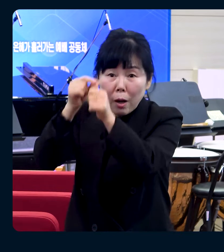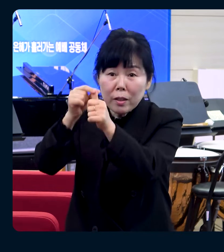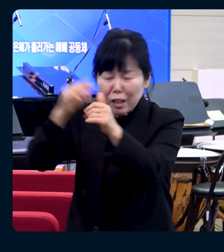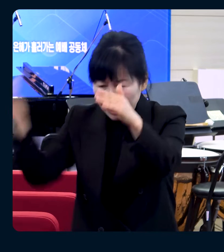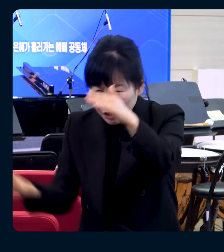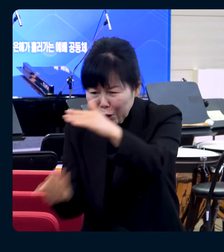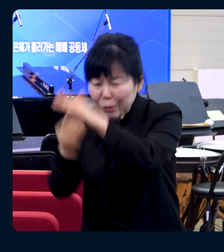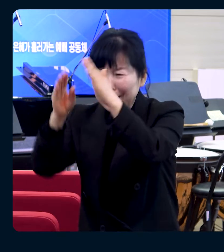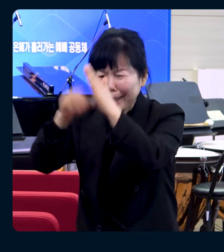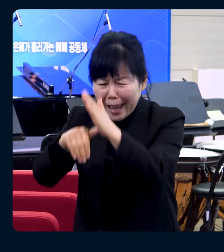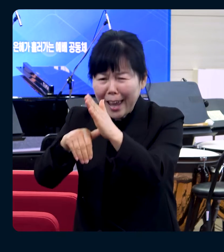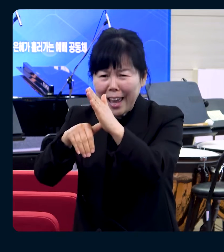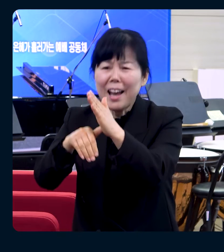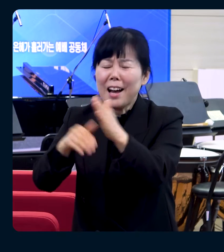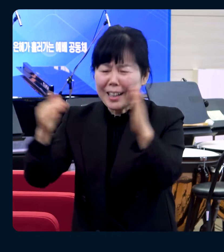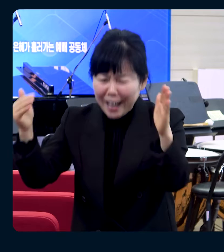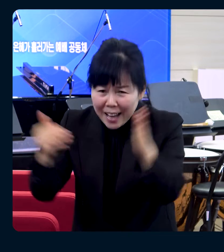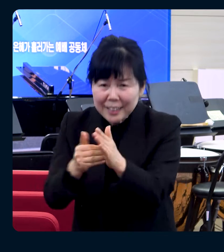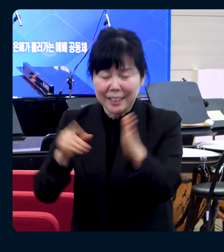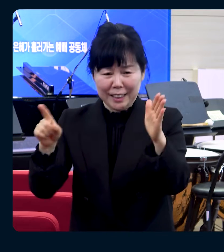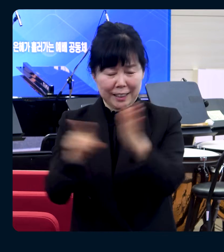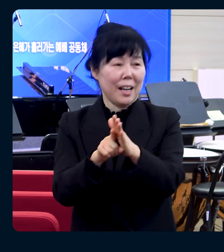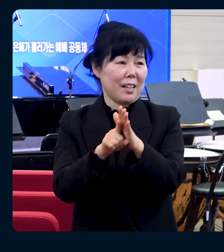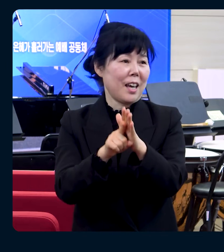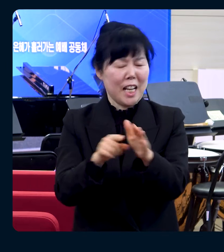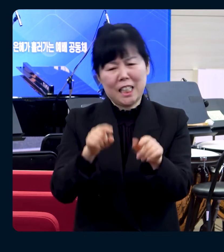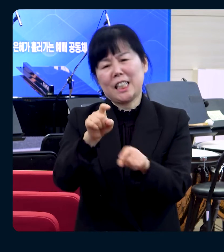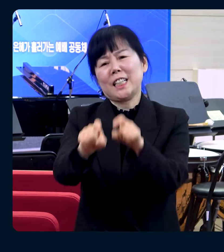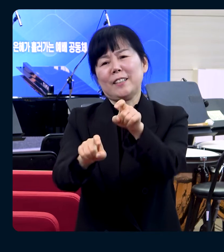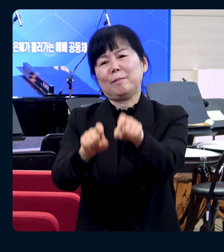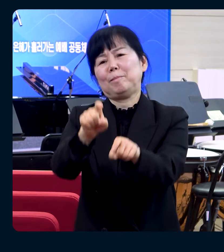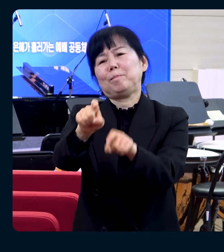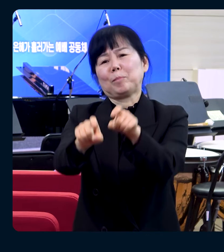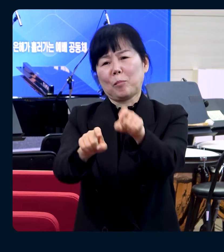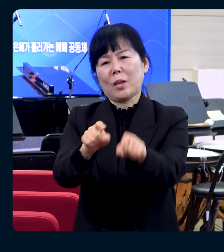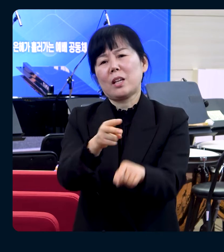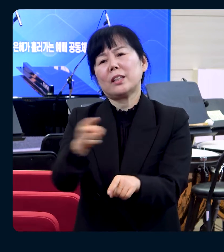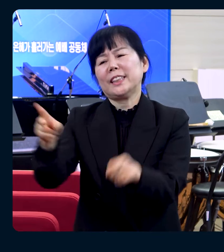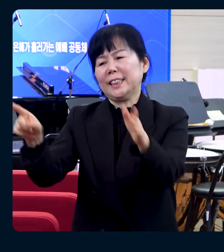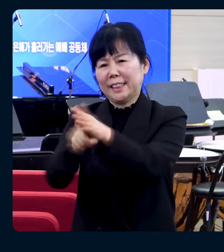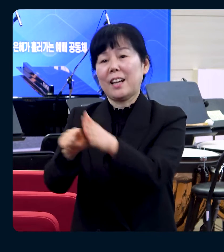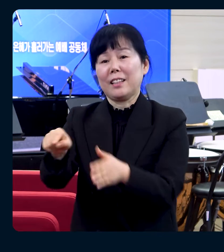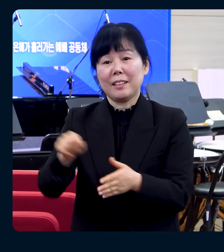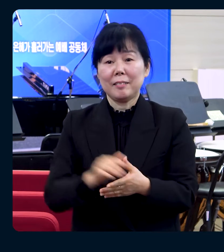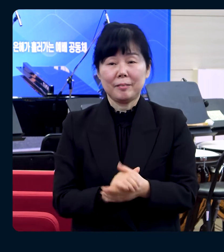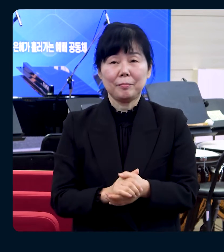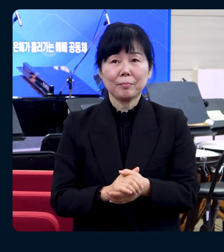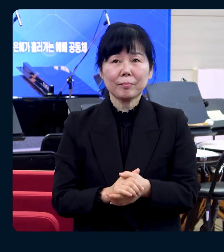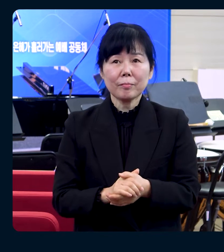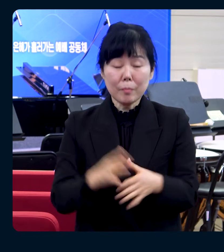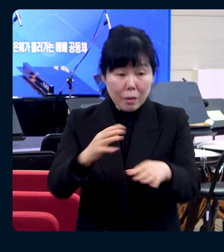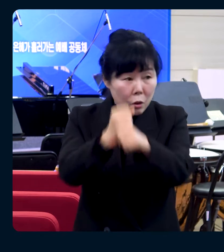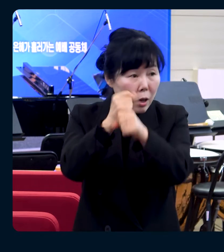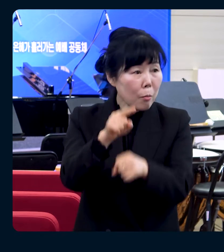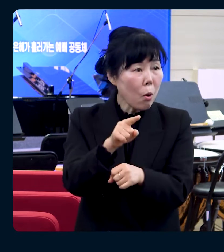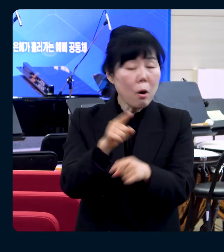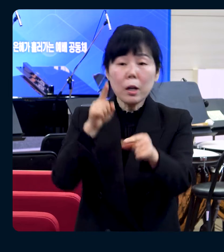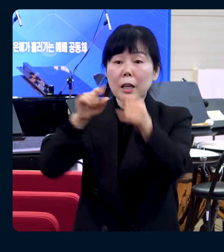성취될 때까지 그 신앙의 믿음의 길을 걸어가는 것. 그러니까 말이죠, 한마디로 말한다면 이런